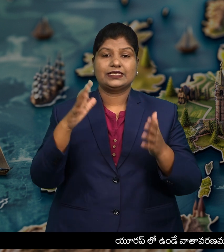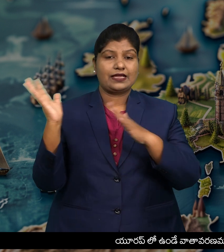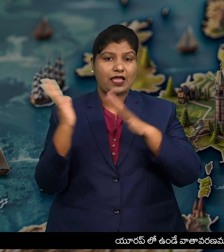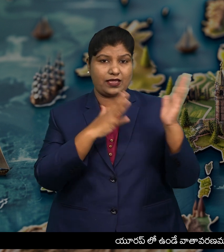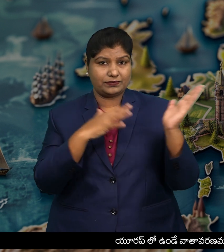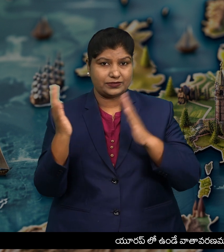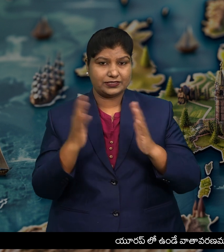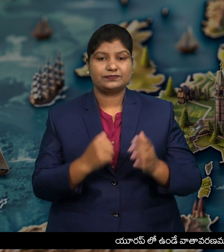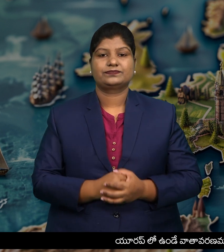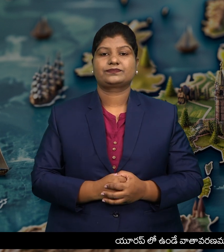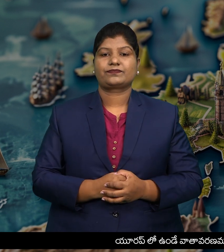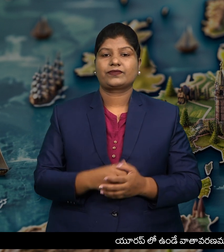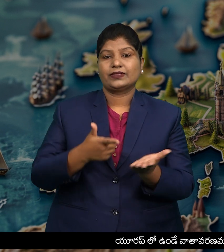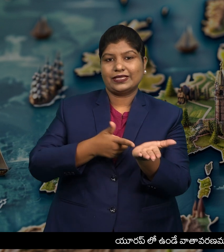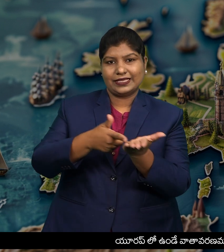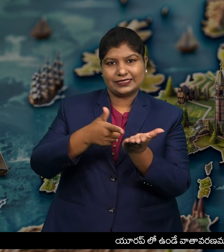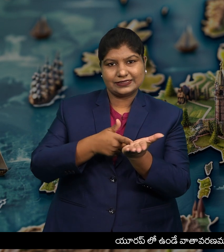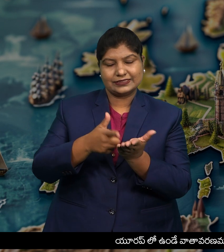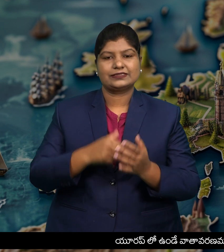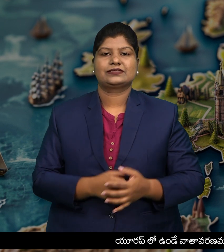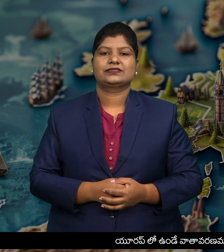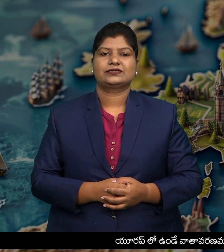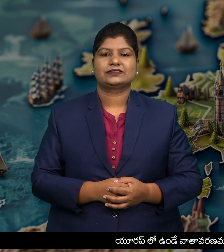యూరప్లో ఉండే వాతావరణం, వ్యవసాయం మరియు సముద్రపు దారులు.